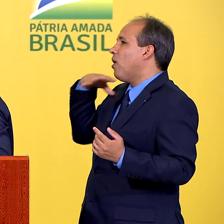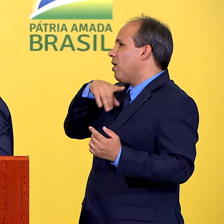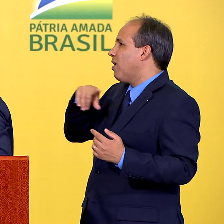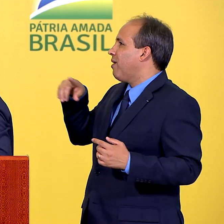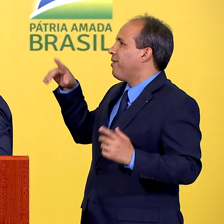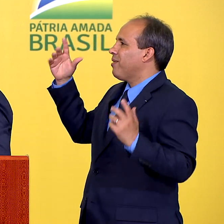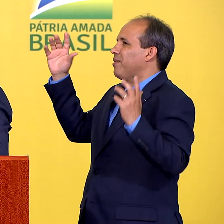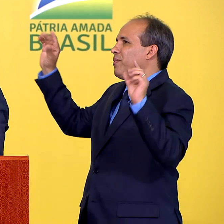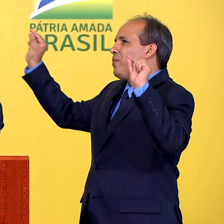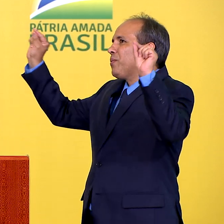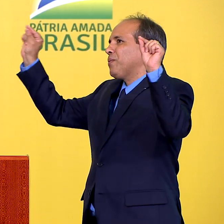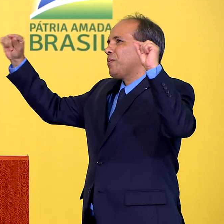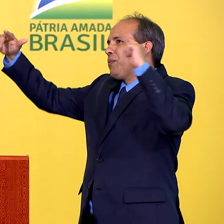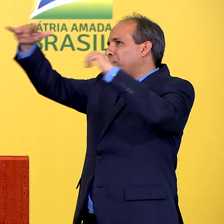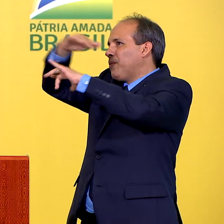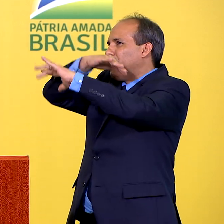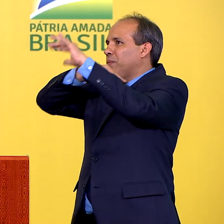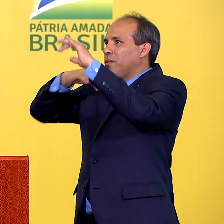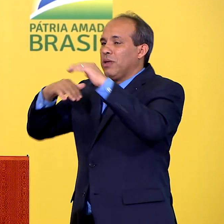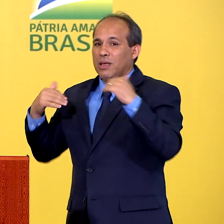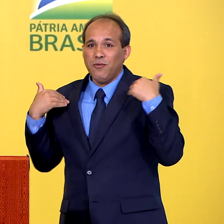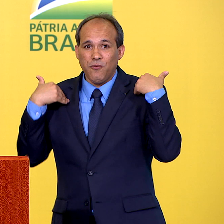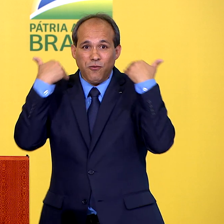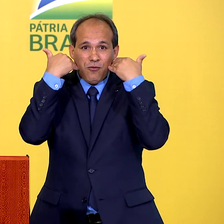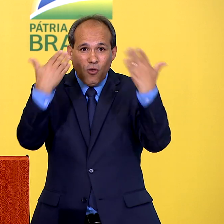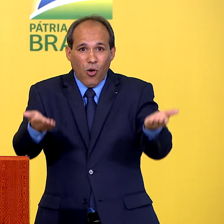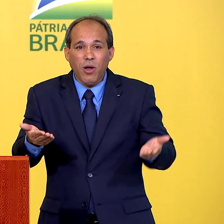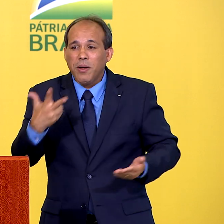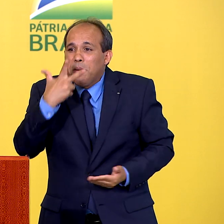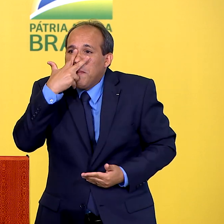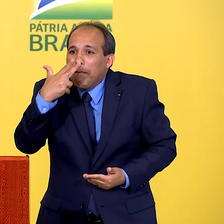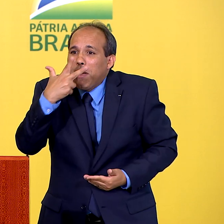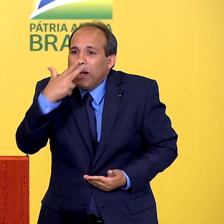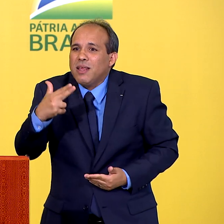exteriormente estejamos todos